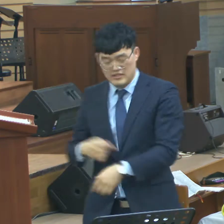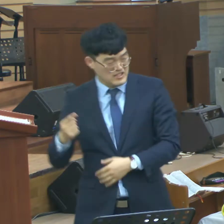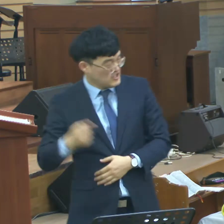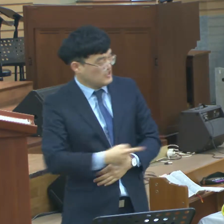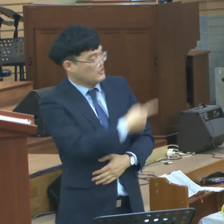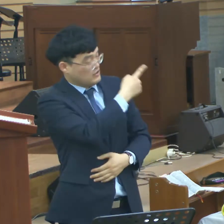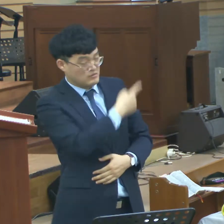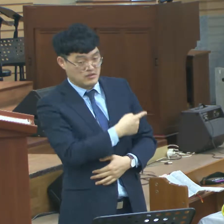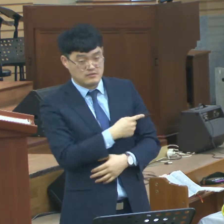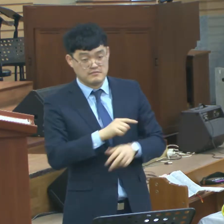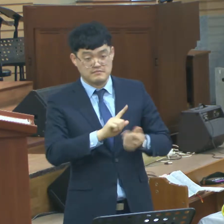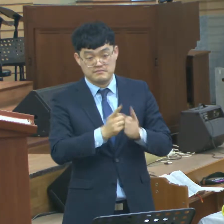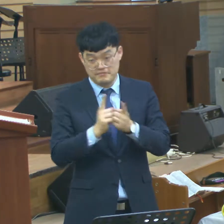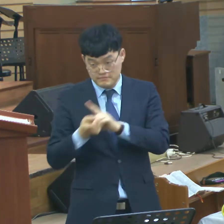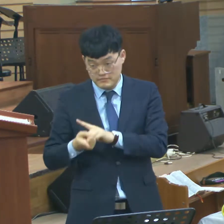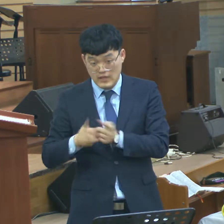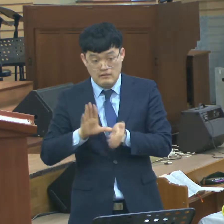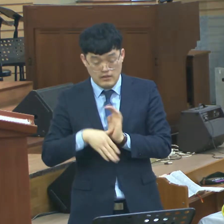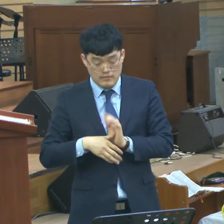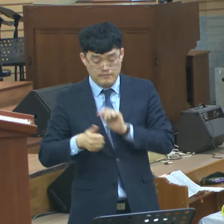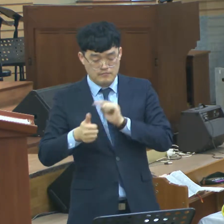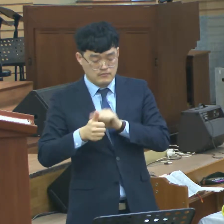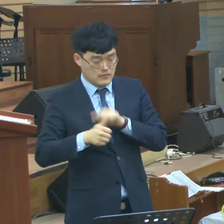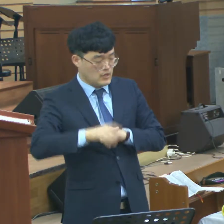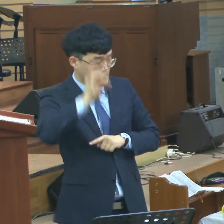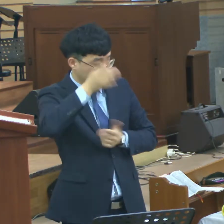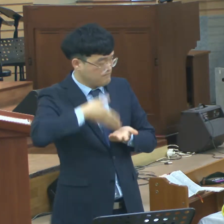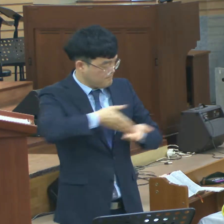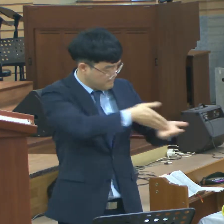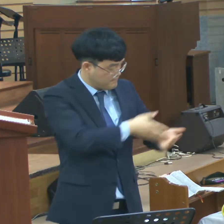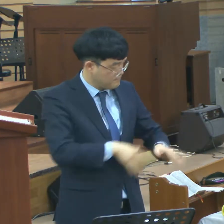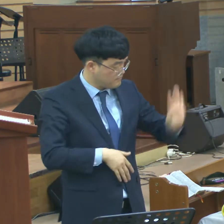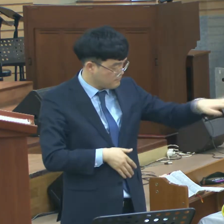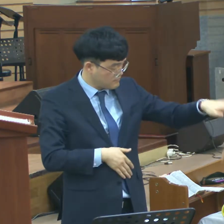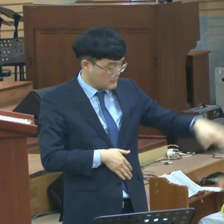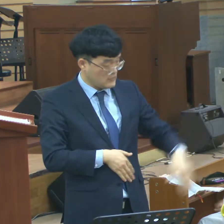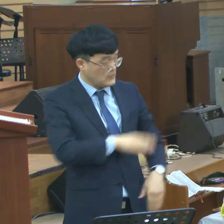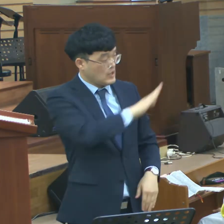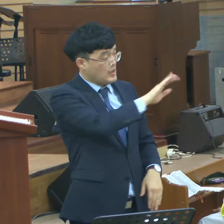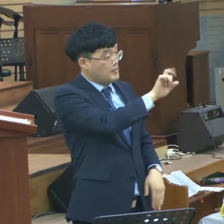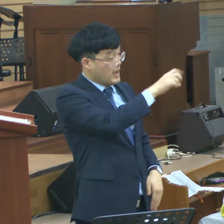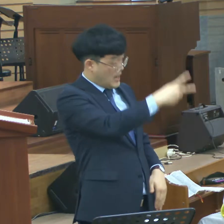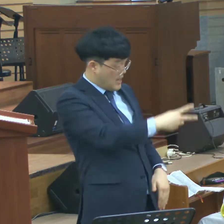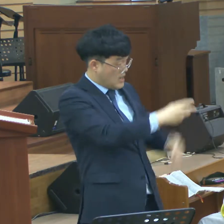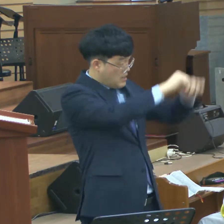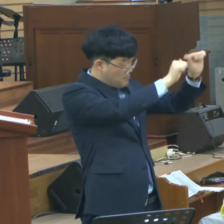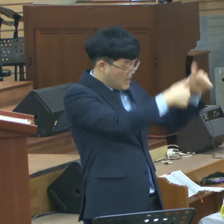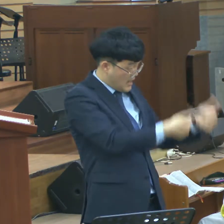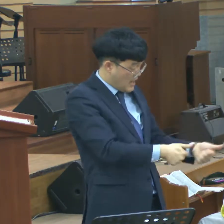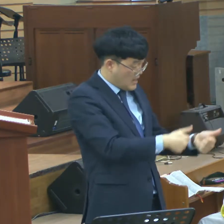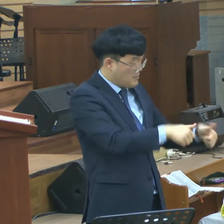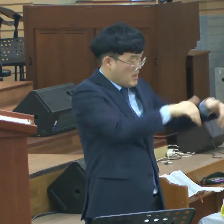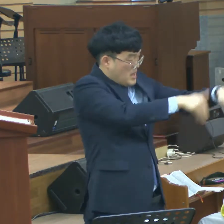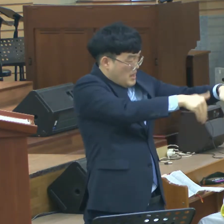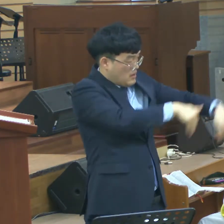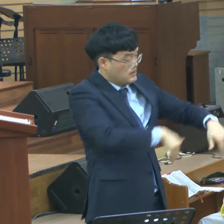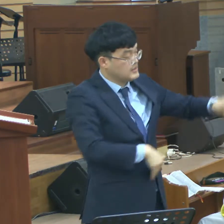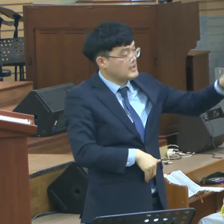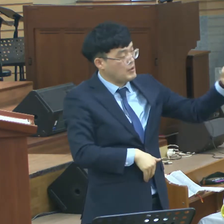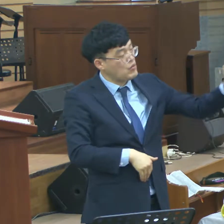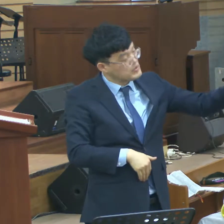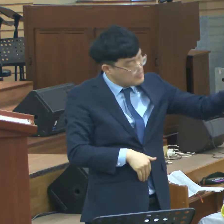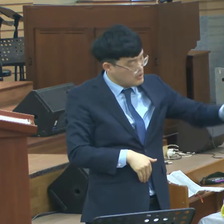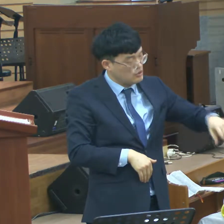말을 주고받았습니다. 그때 엘리야가 먼저 제안을 했습니다. 바알 선지자 450명, 아세라 선지자 400명